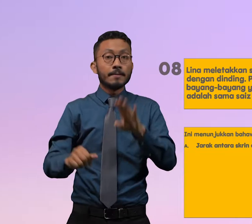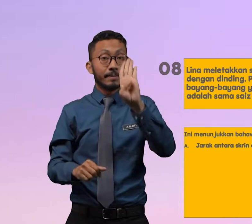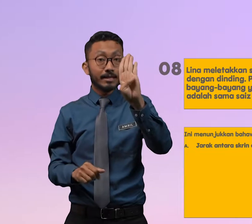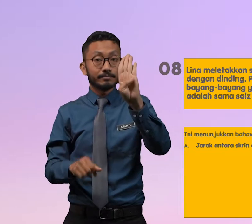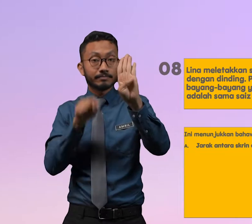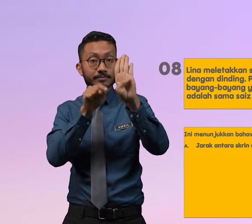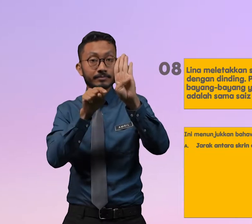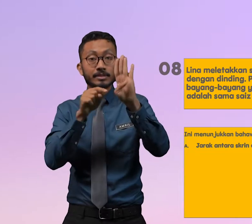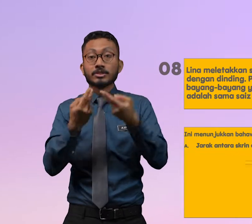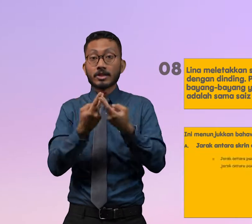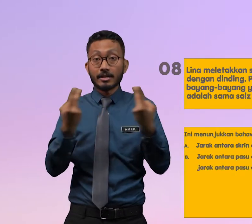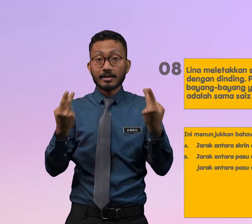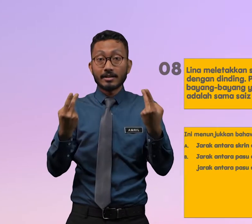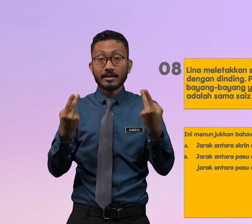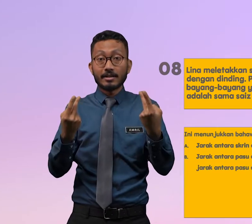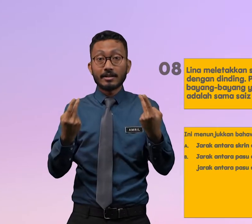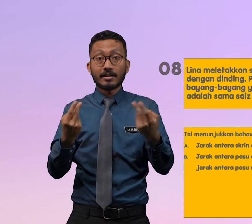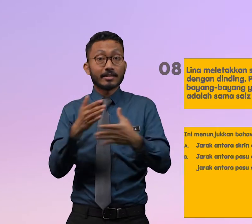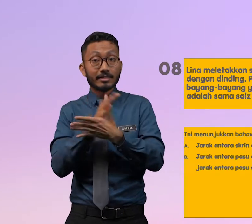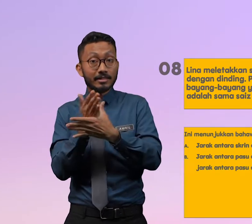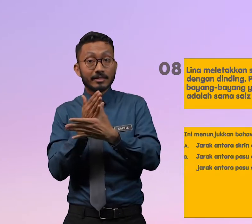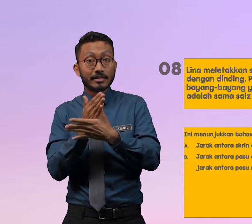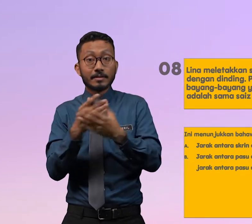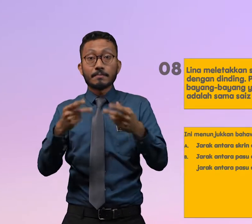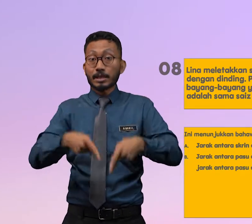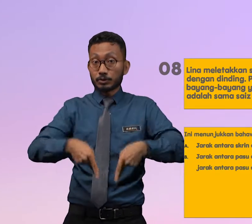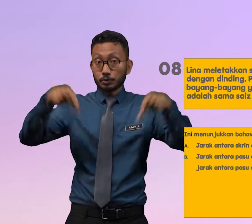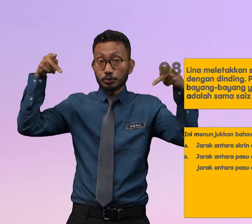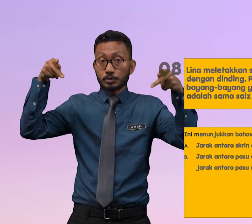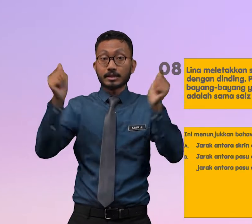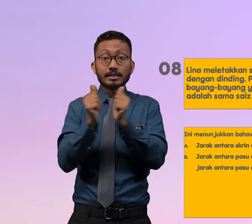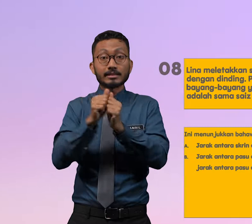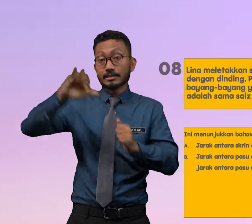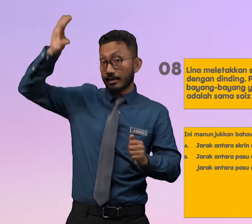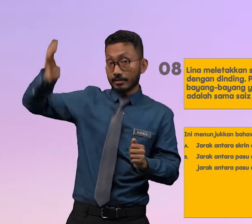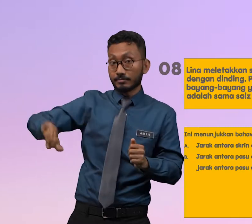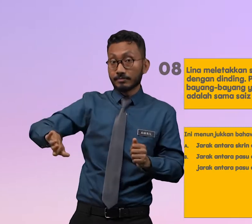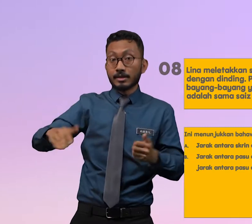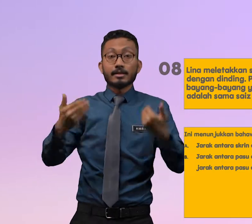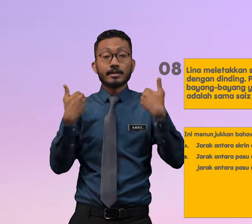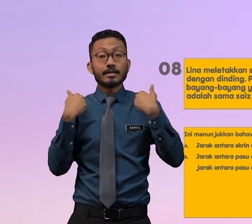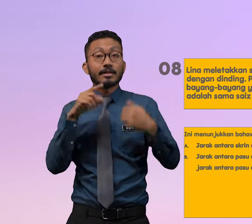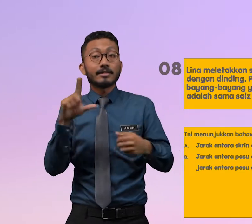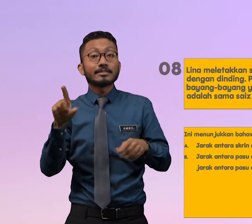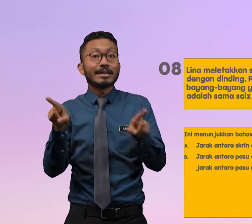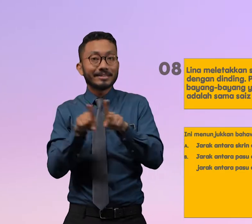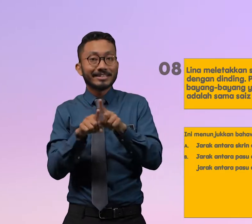B. Jarak antara pacu dengan klip adalah sama